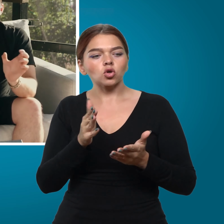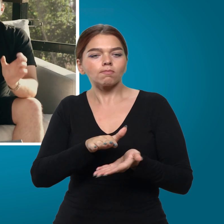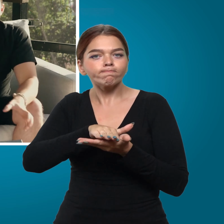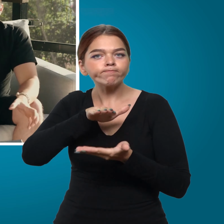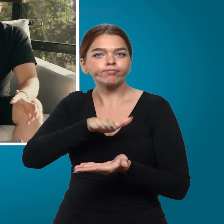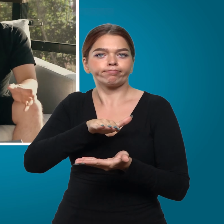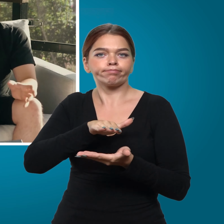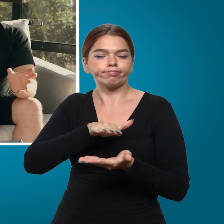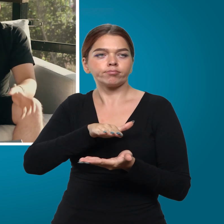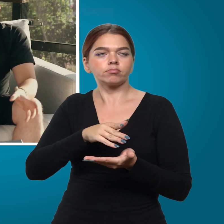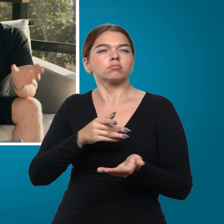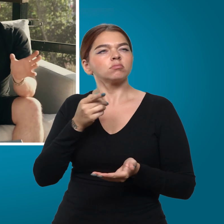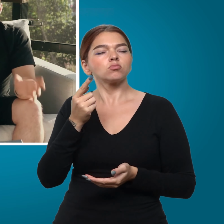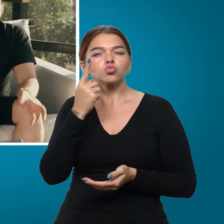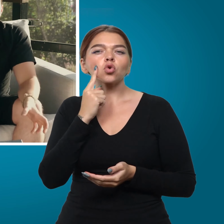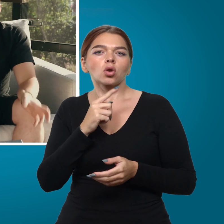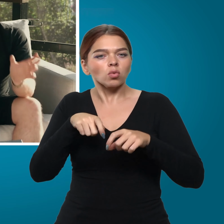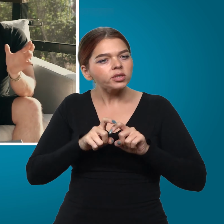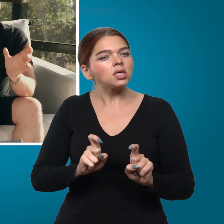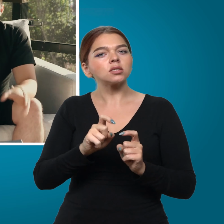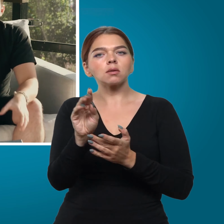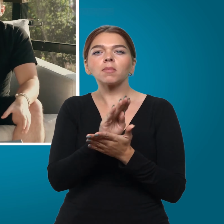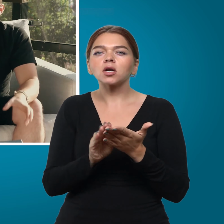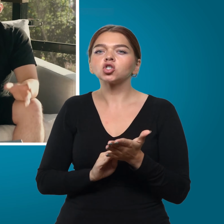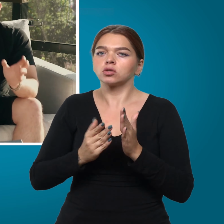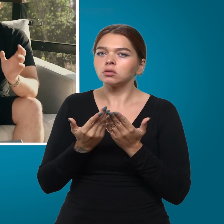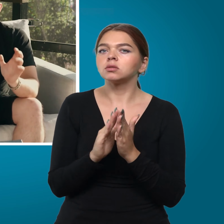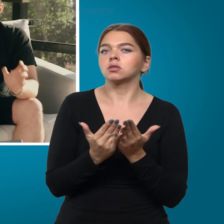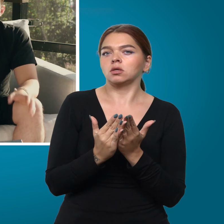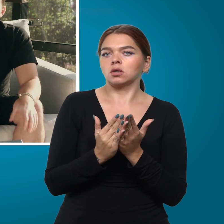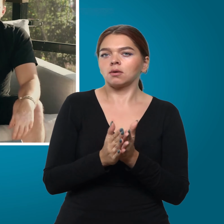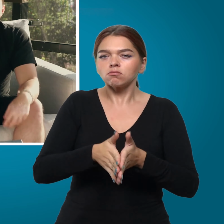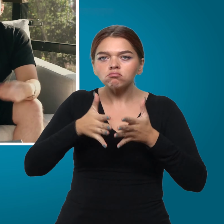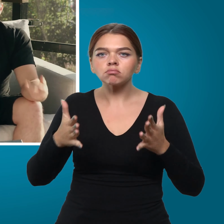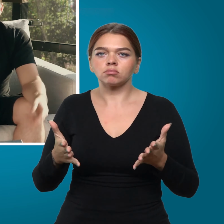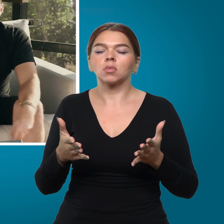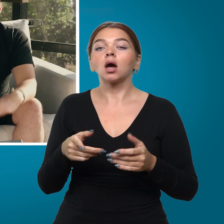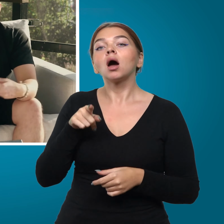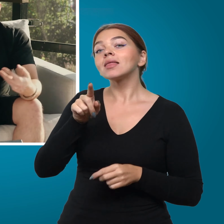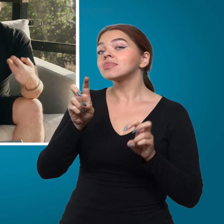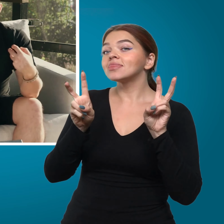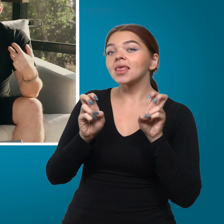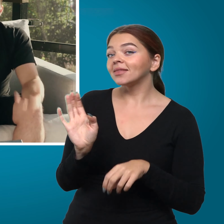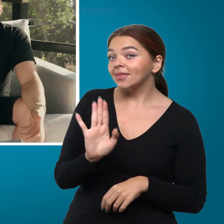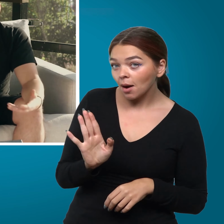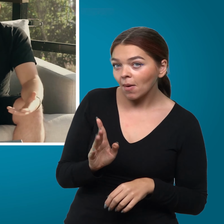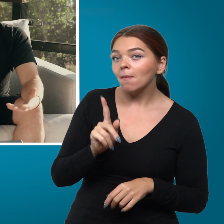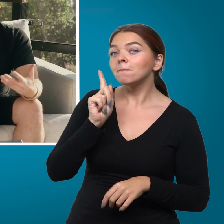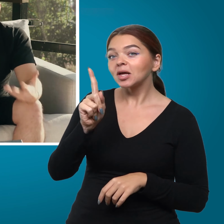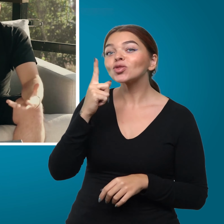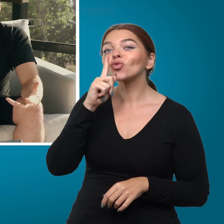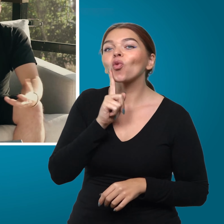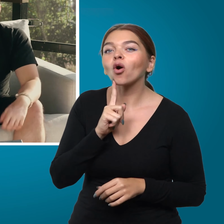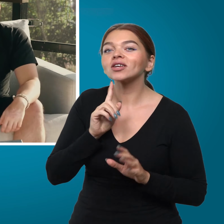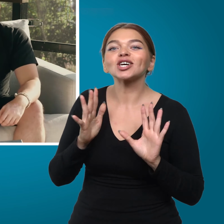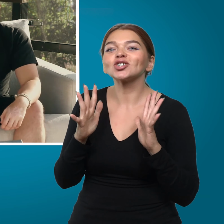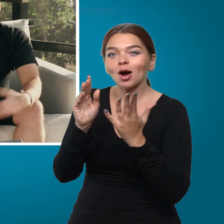sukurti kūrybinio, savo paties, didelės apimties. Tiesiog atsirado pirmą norą sėsti ir kažką parašyti